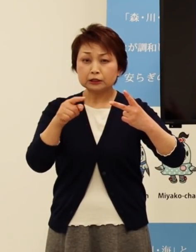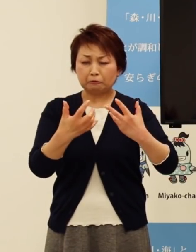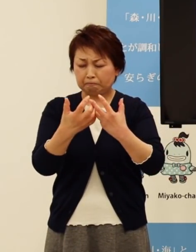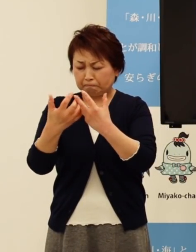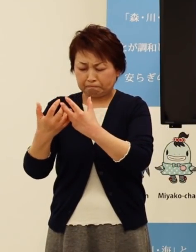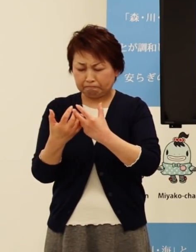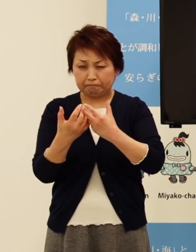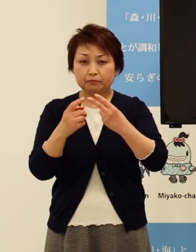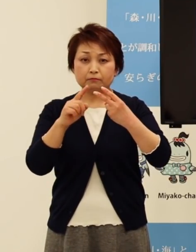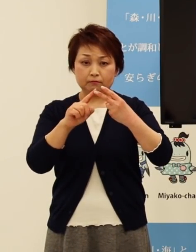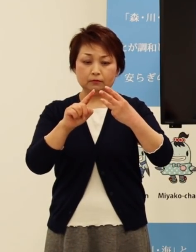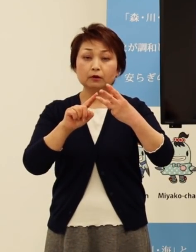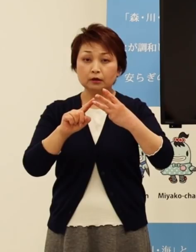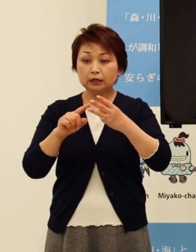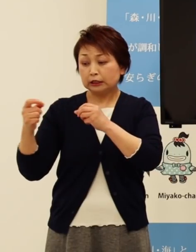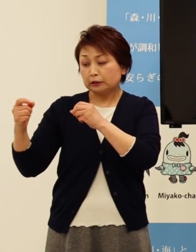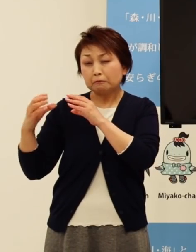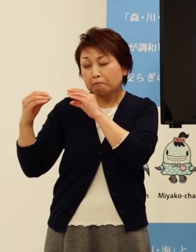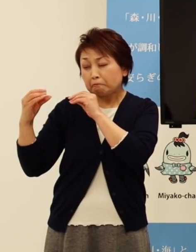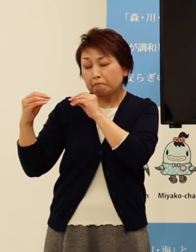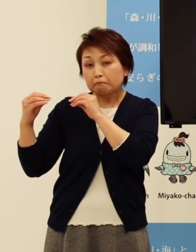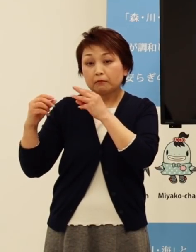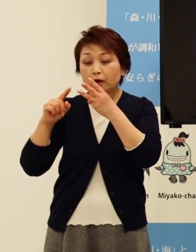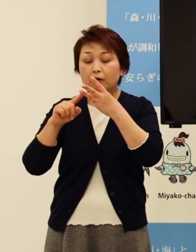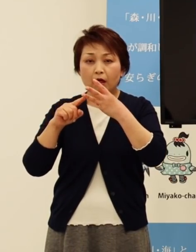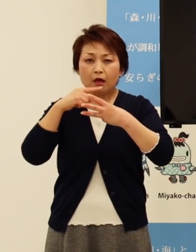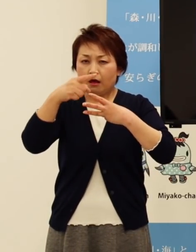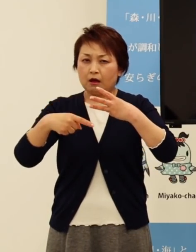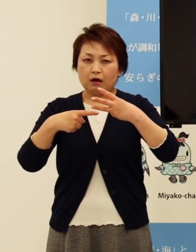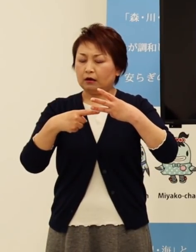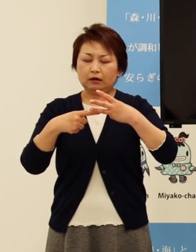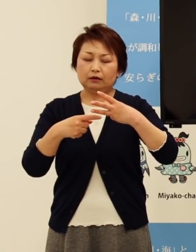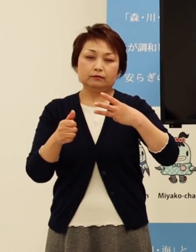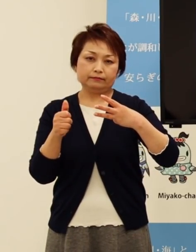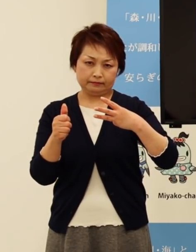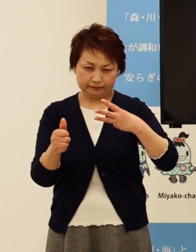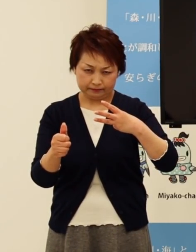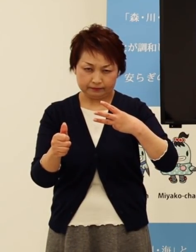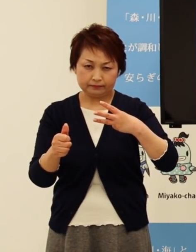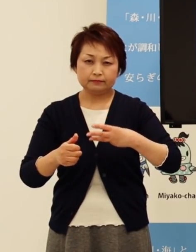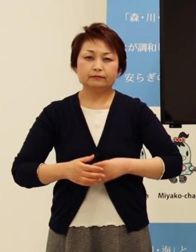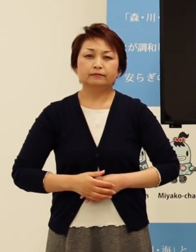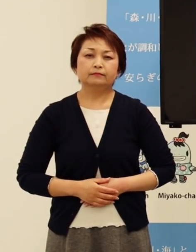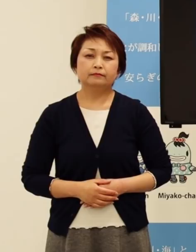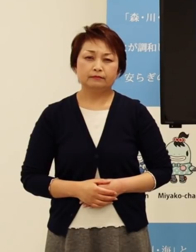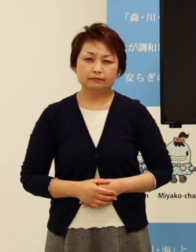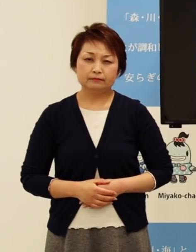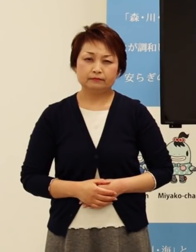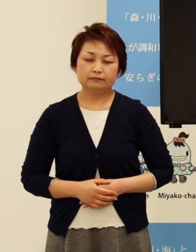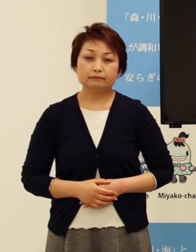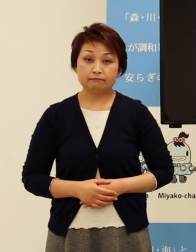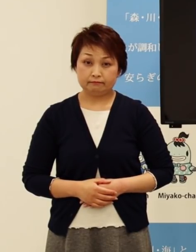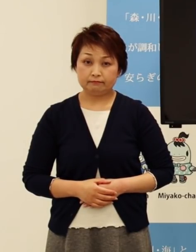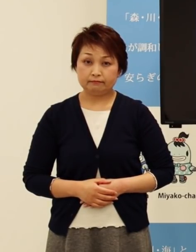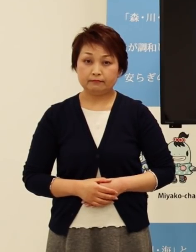密接、3密を避けるようお願いをいたします。マ